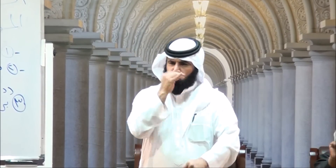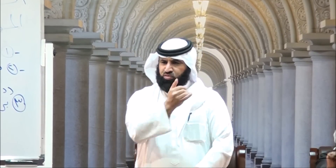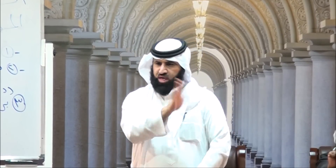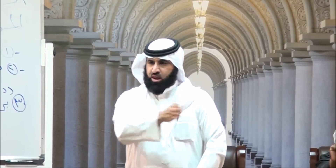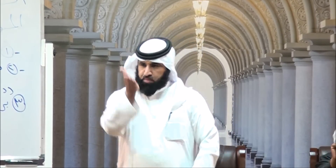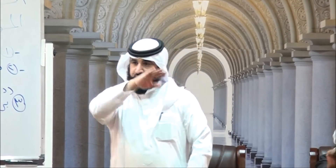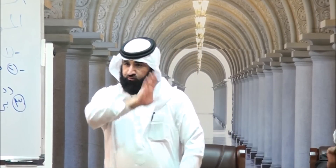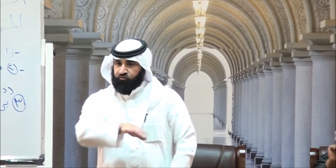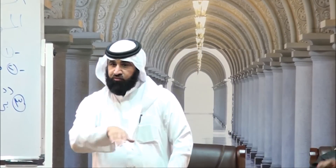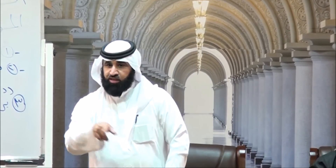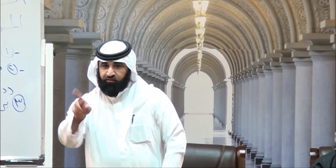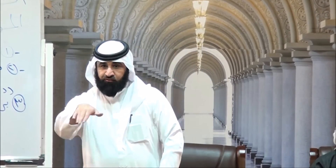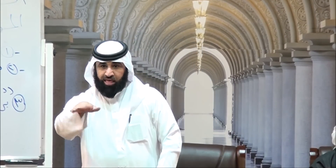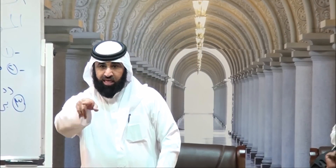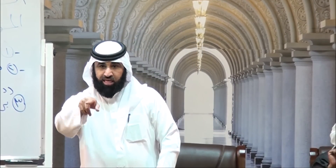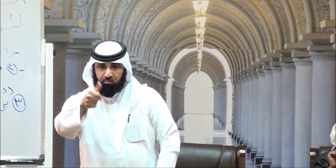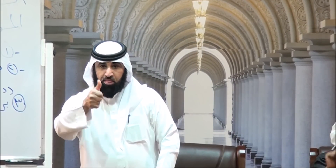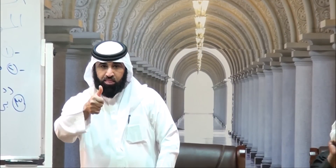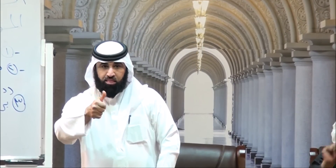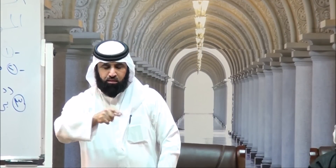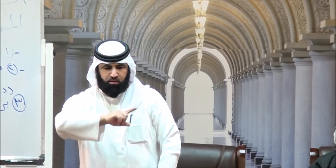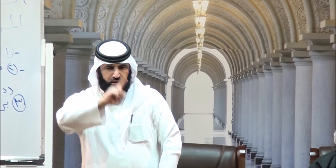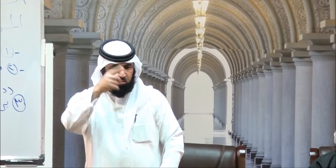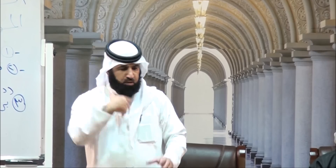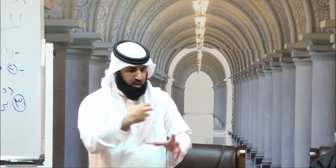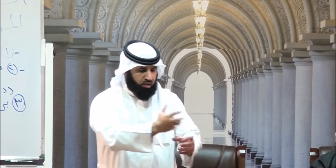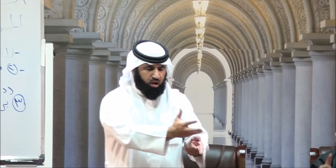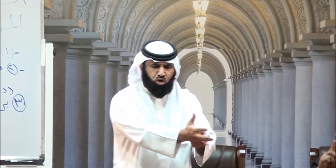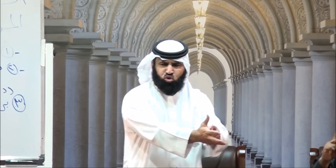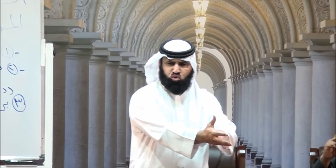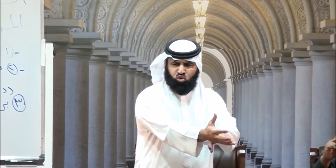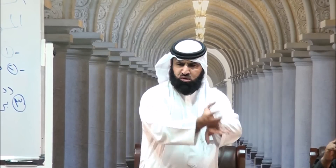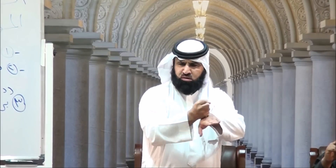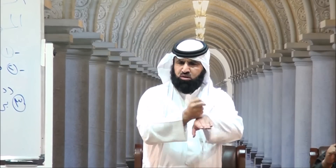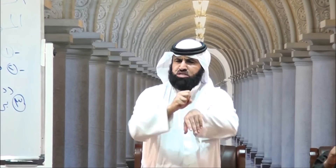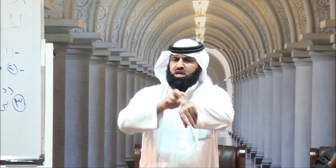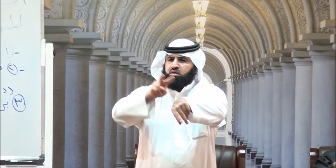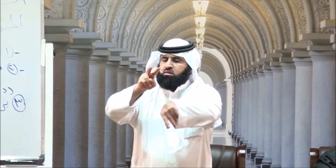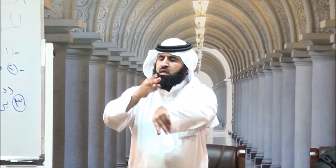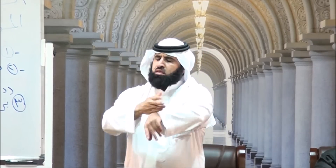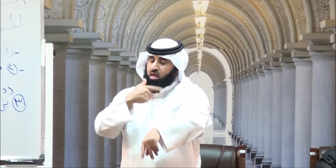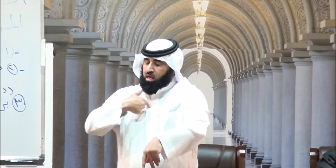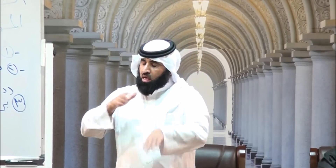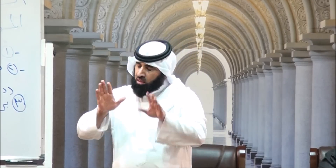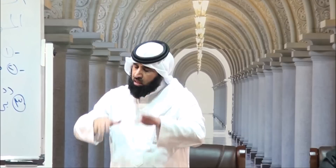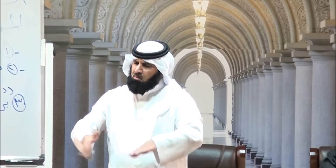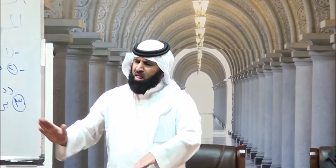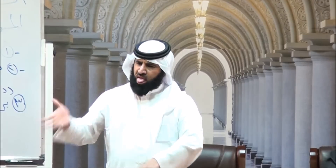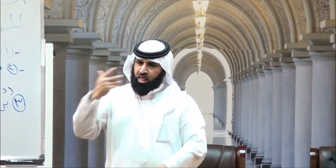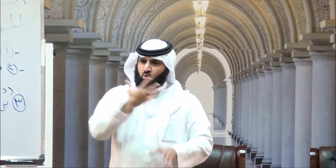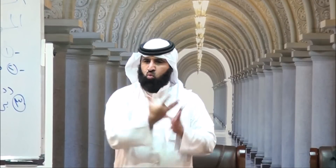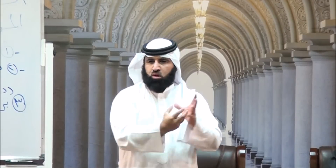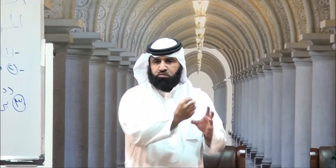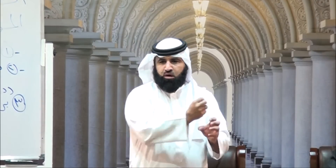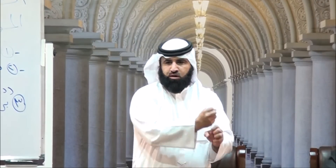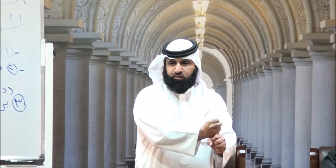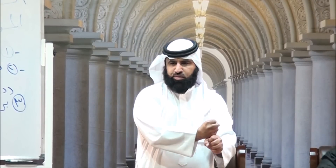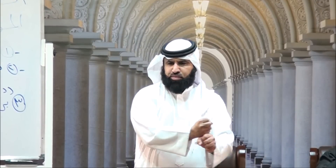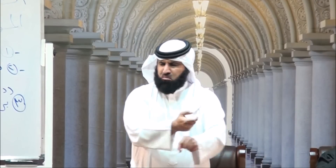من أجل هذا الولد من أجل ابنه. لما كبر صار ينشغل عنهم